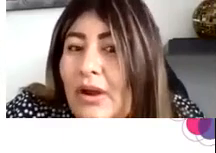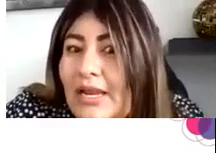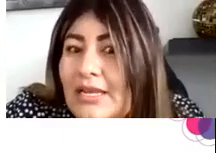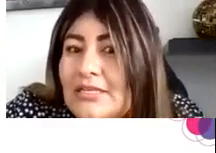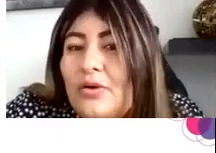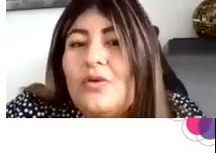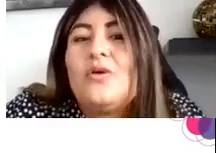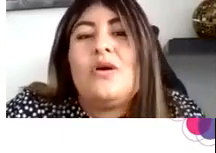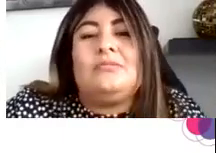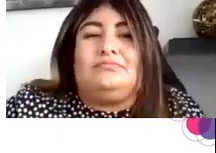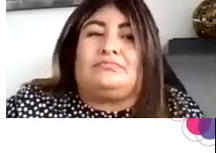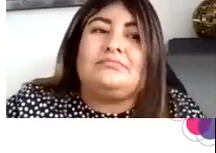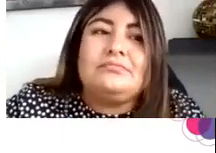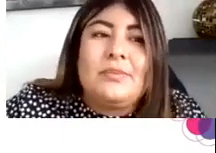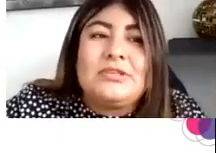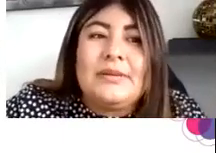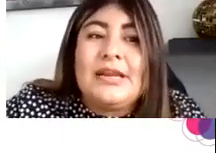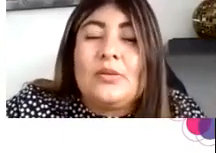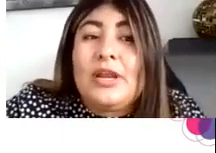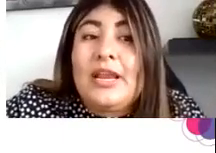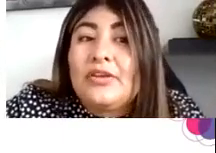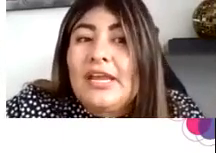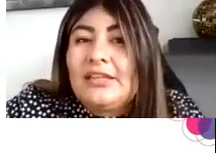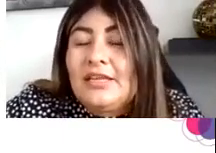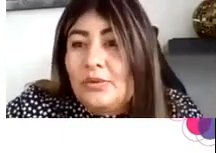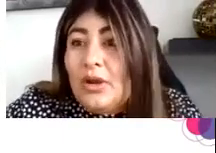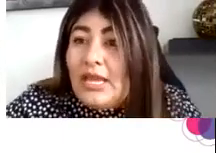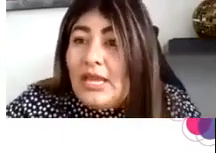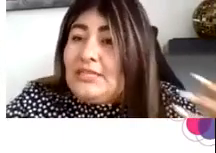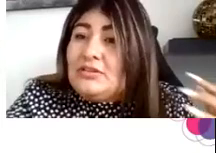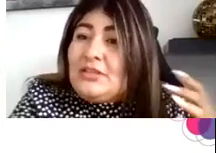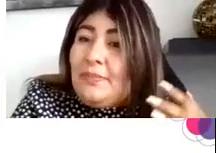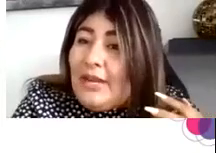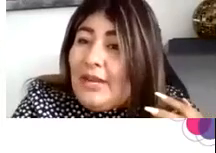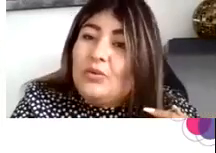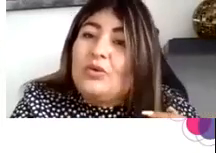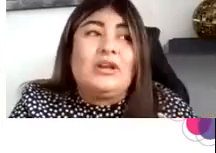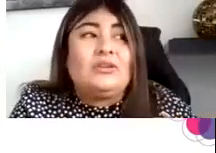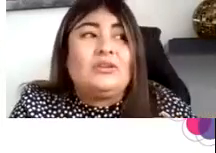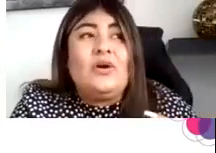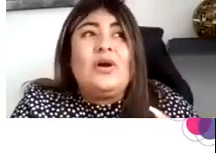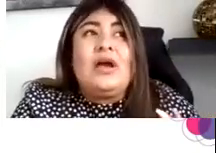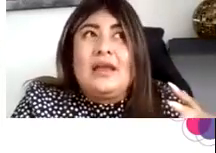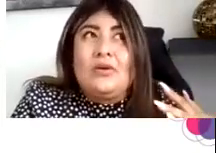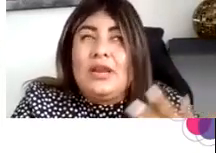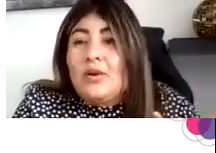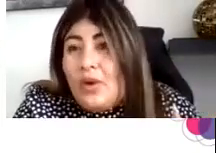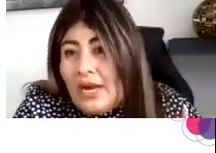Pero cuál es lo, vamos a verle como el lado negativo, que si no se emplea un correcto lenguaje,